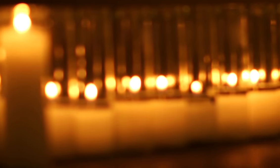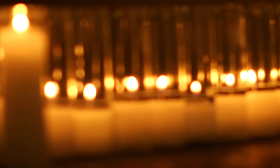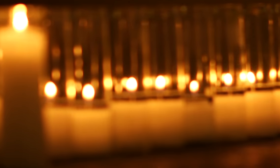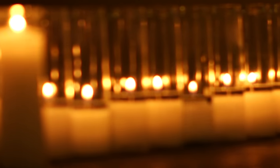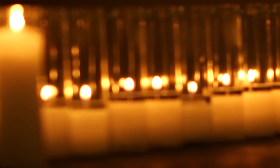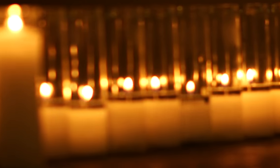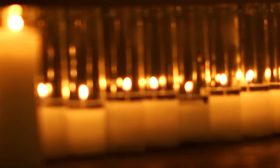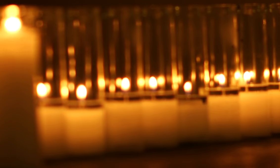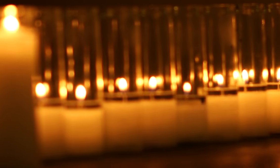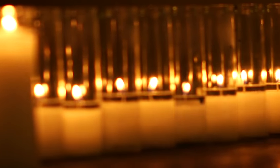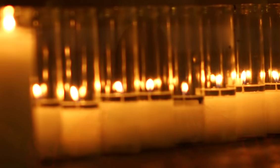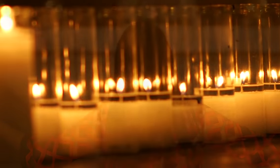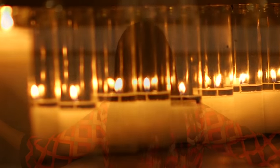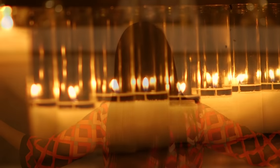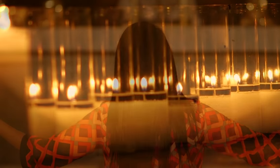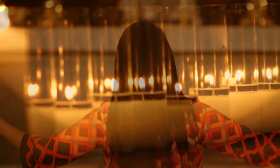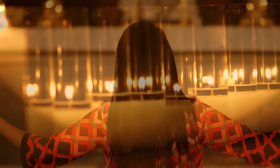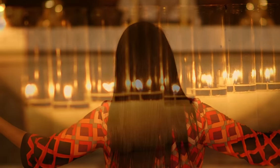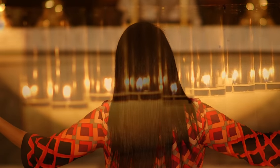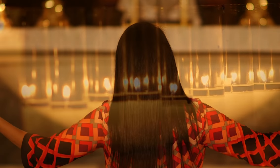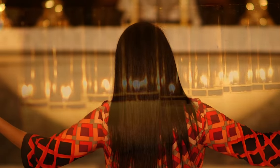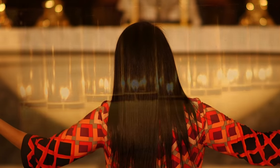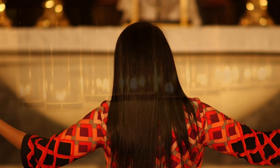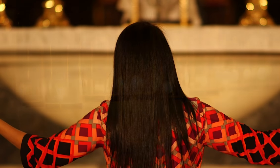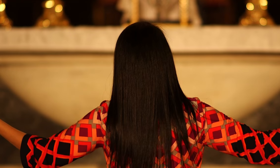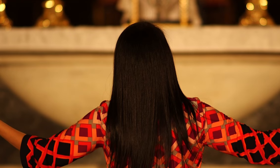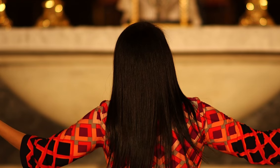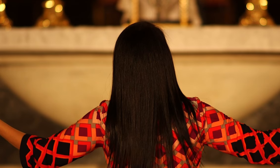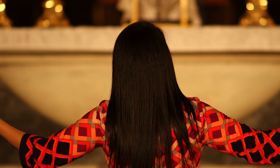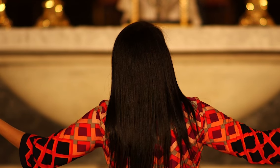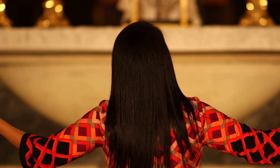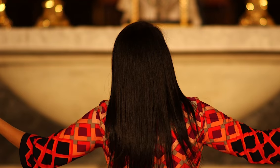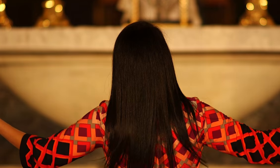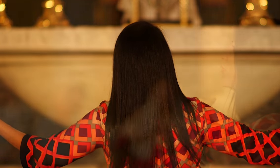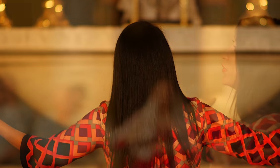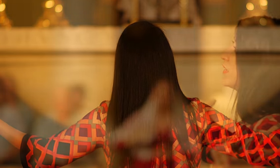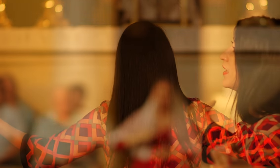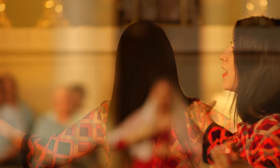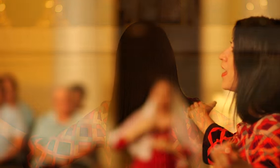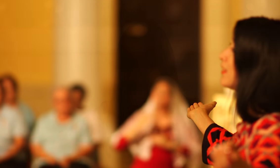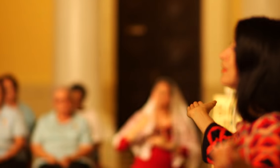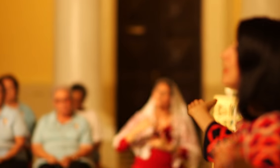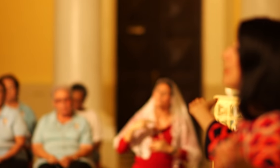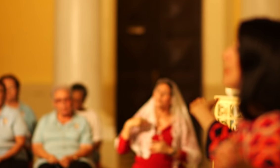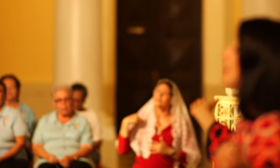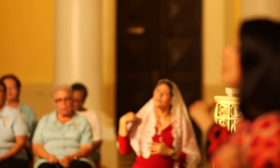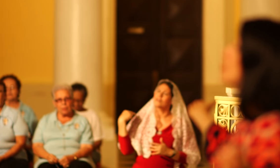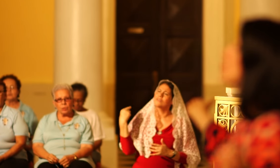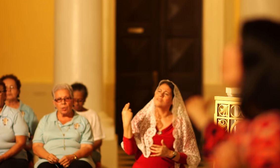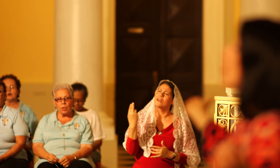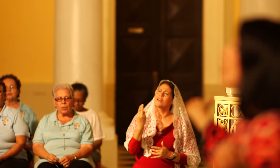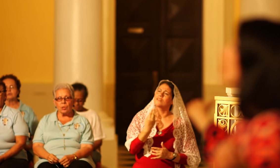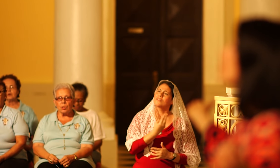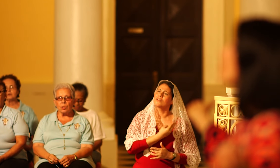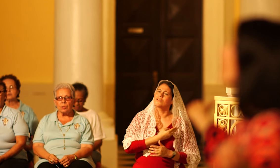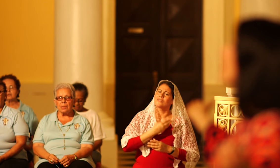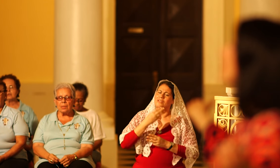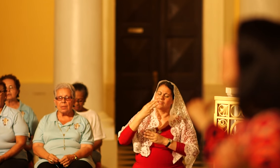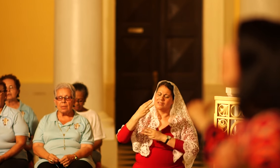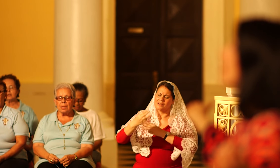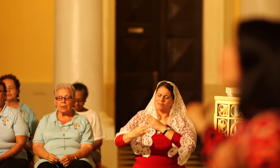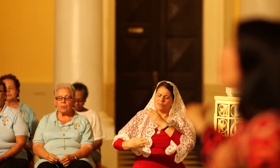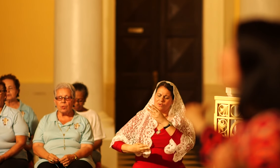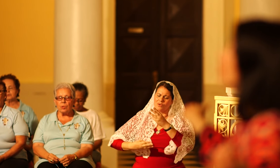pasión, ten misericordia de nosotros